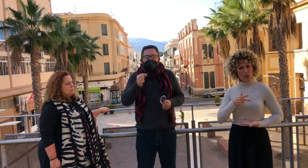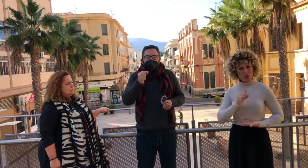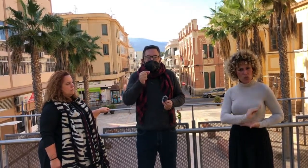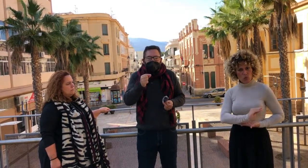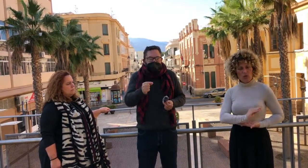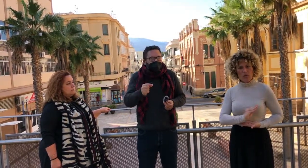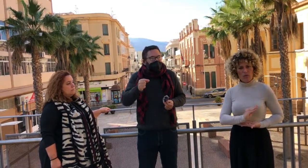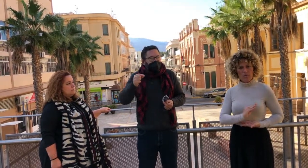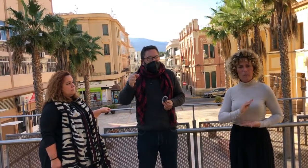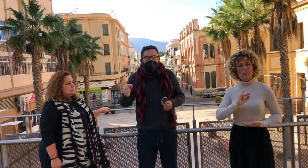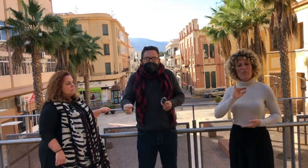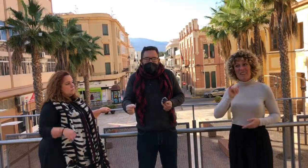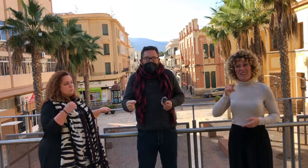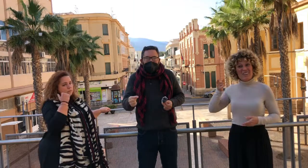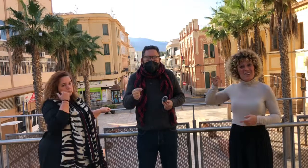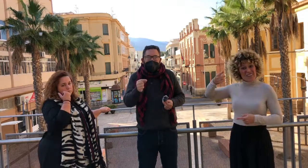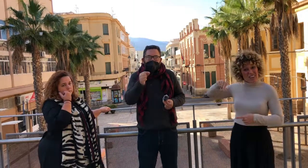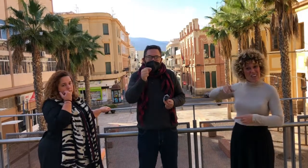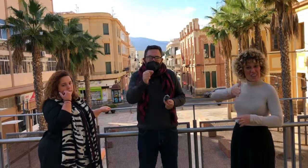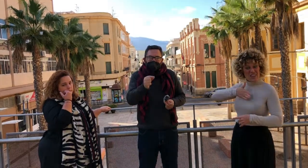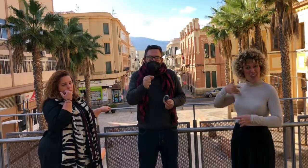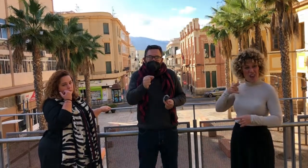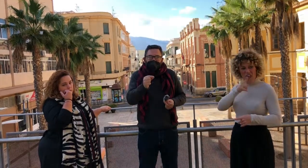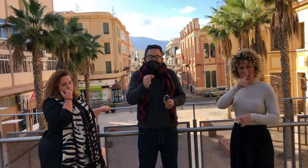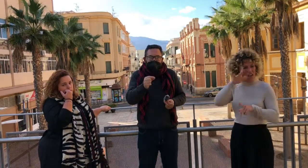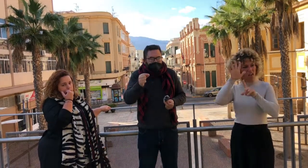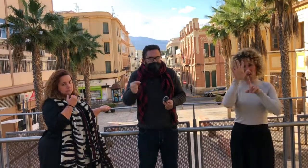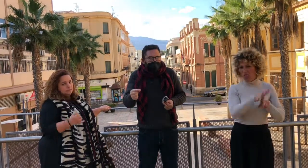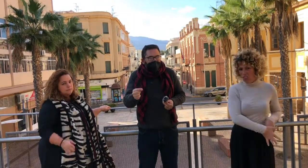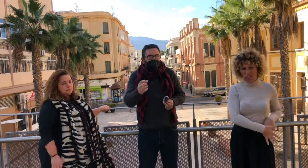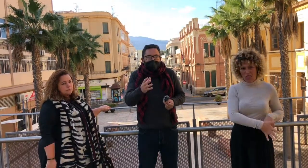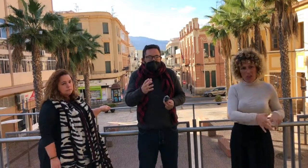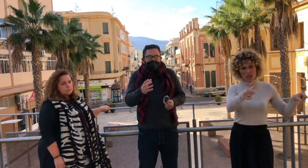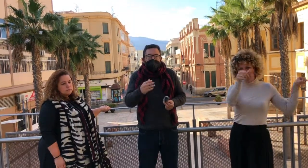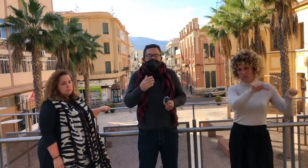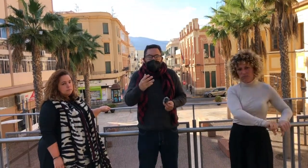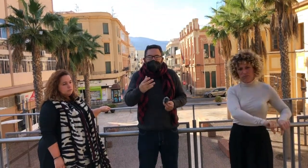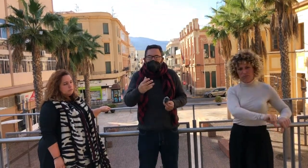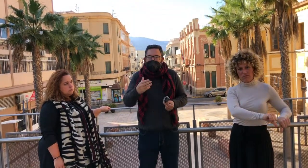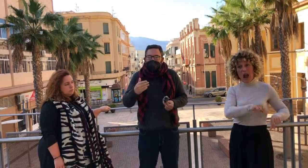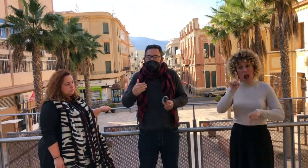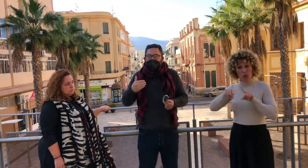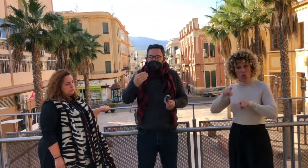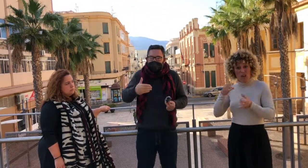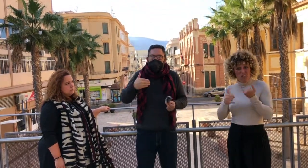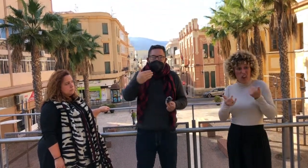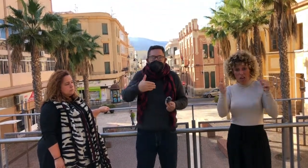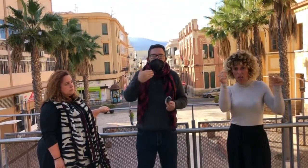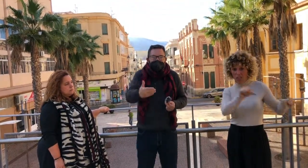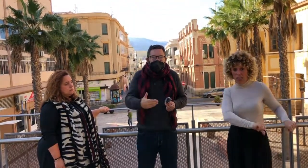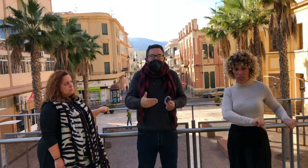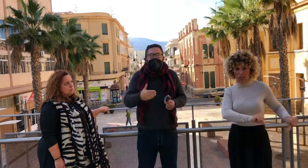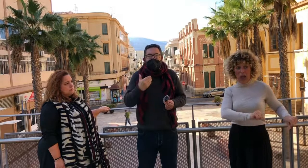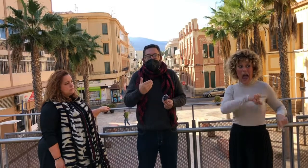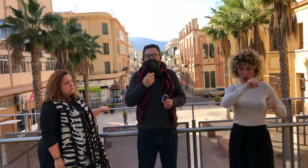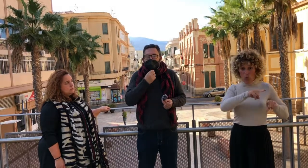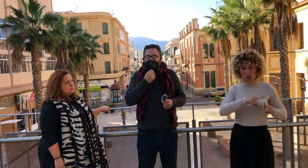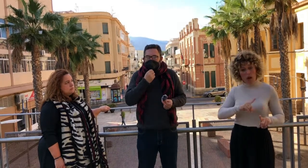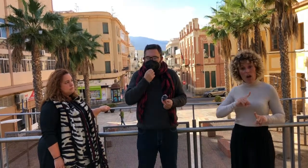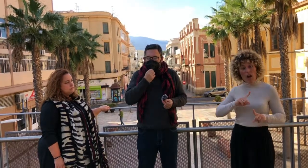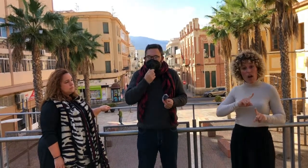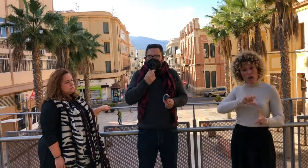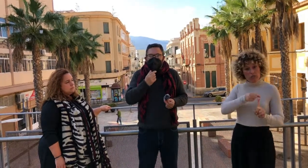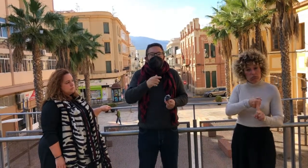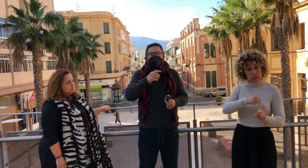y pretenden arruinarla, y a algunos la arruinan, porque hay algunos que llegan, pero en este pelear, pelear, pelear, algunos no